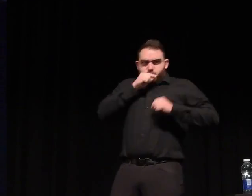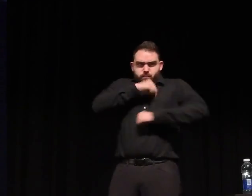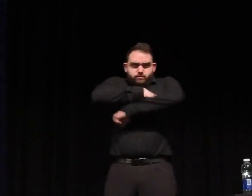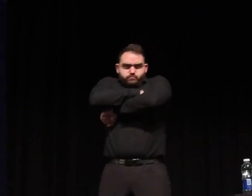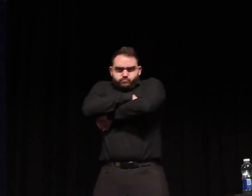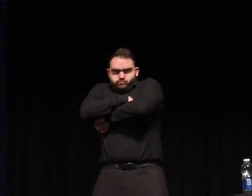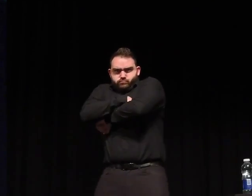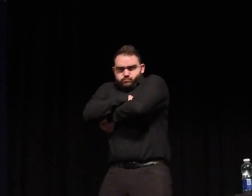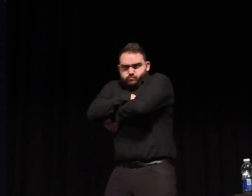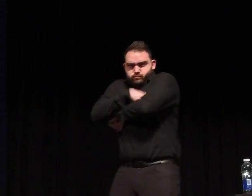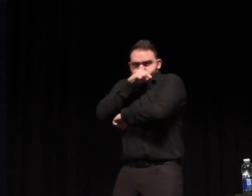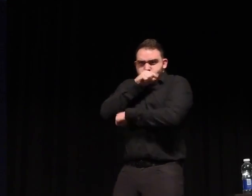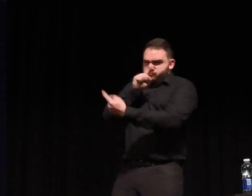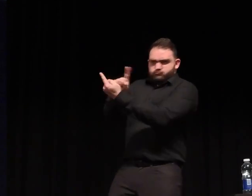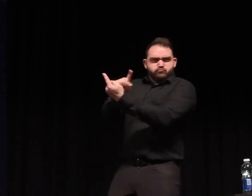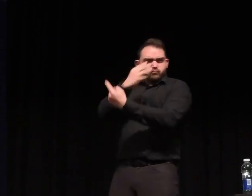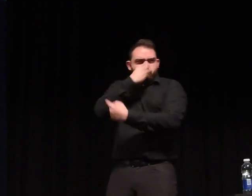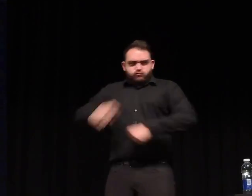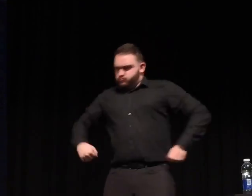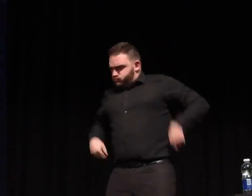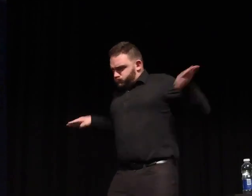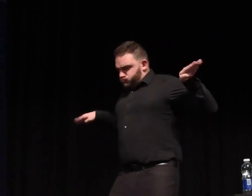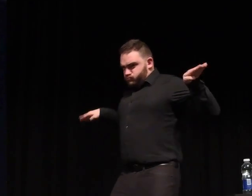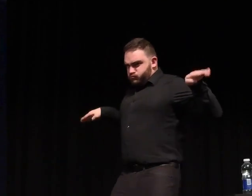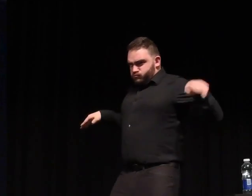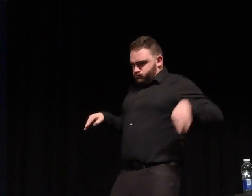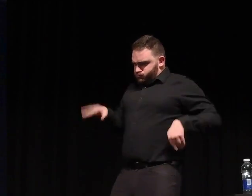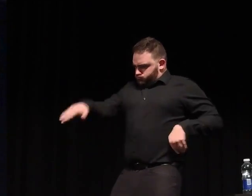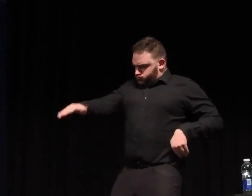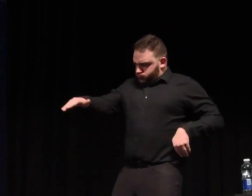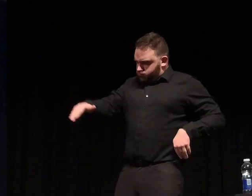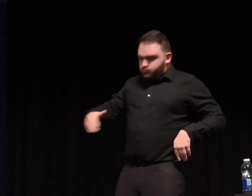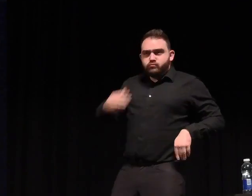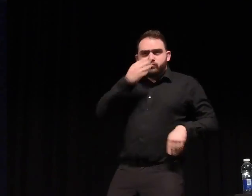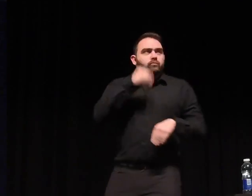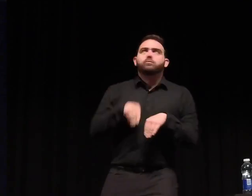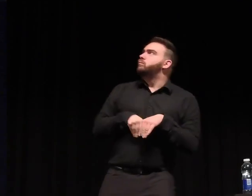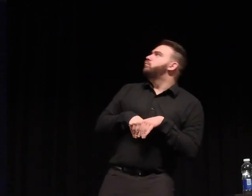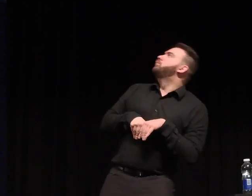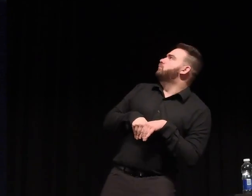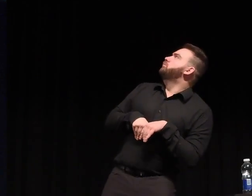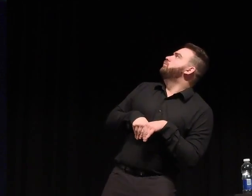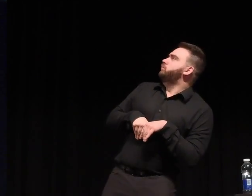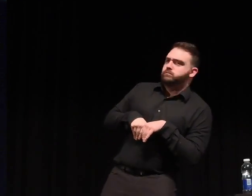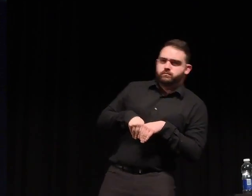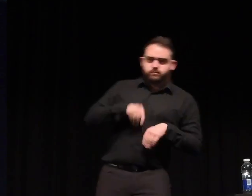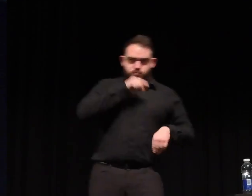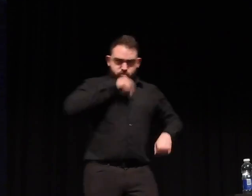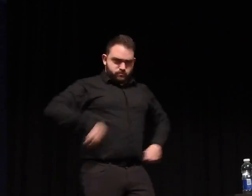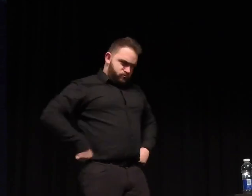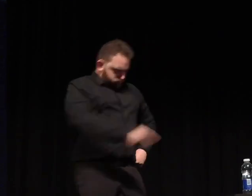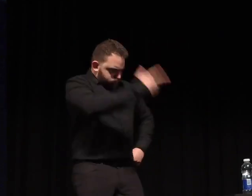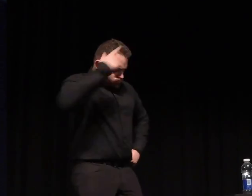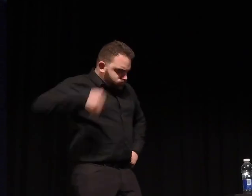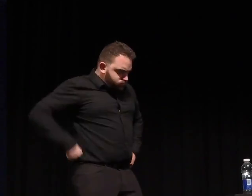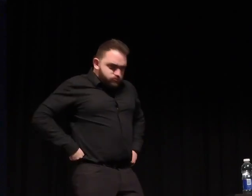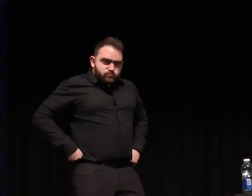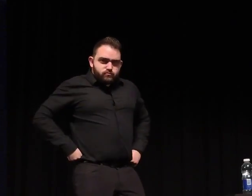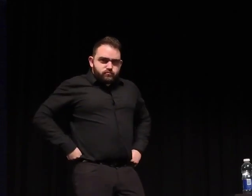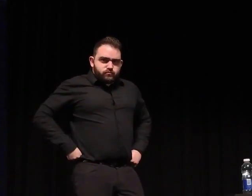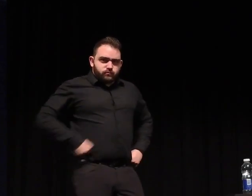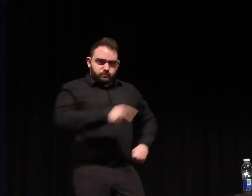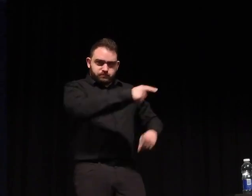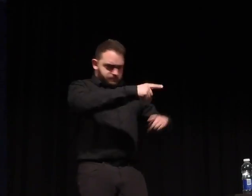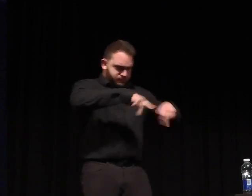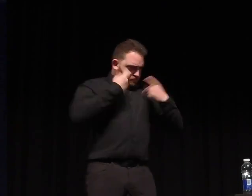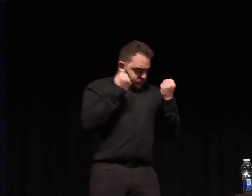voir Petit Loup, puis il a dit, « Hey, toi, tu as pris toutes mes chansons, puis tu m'as même pas demandé la